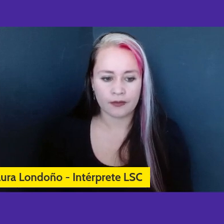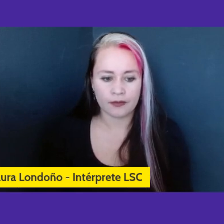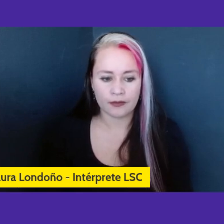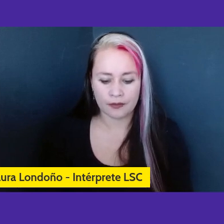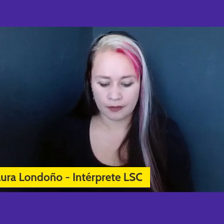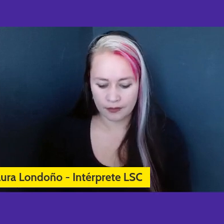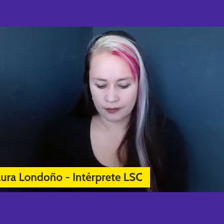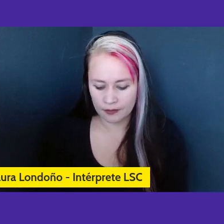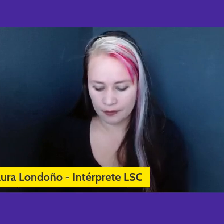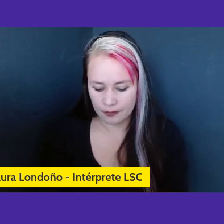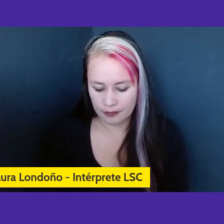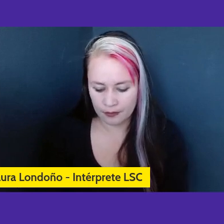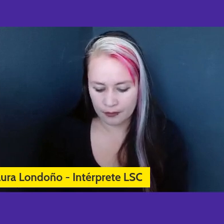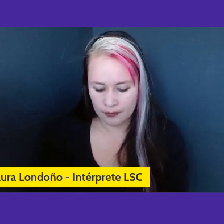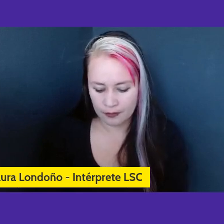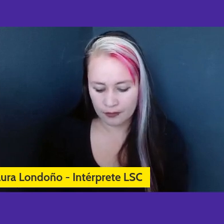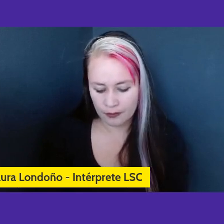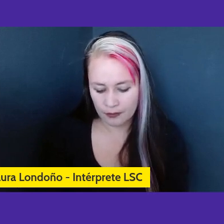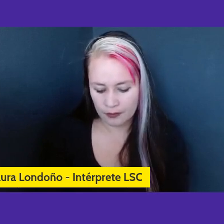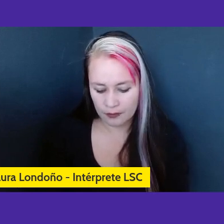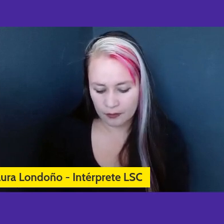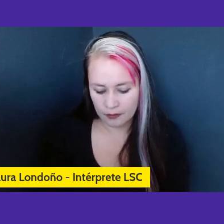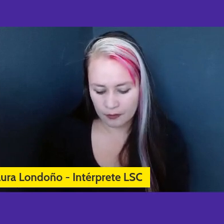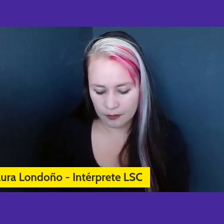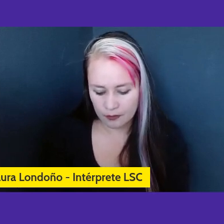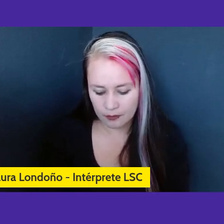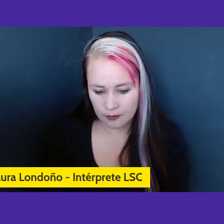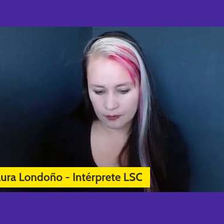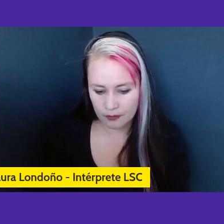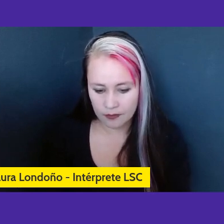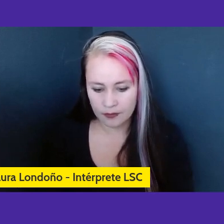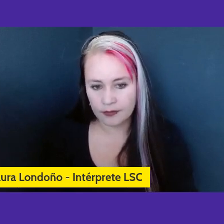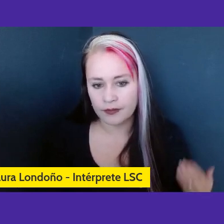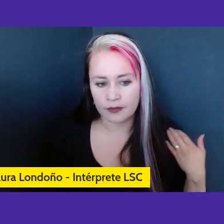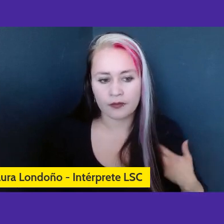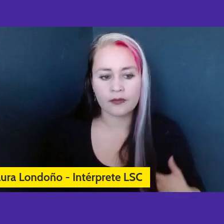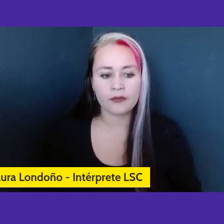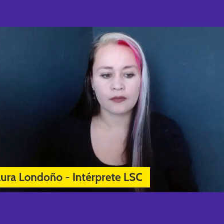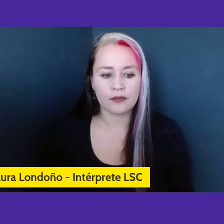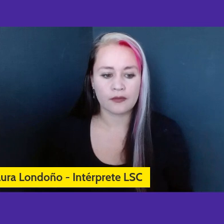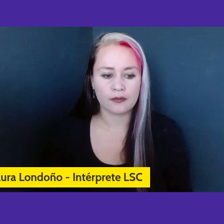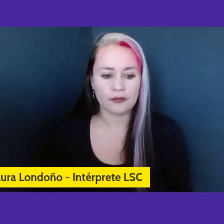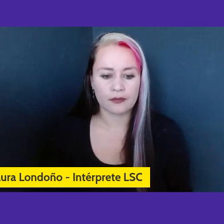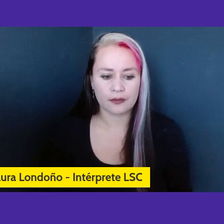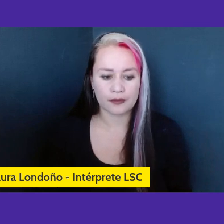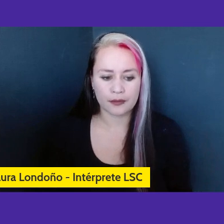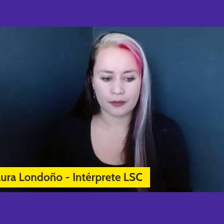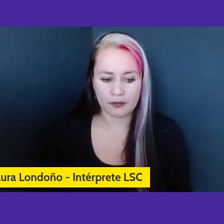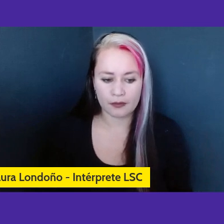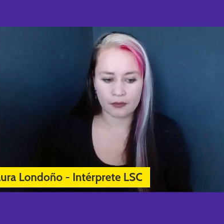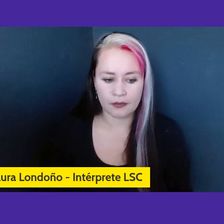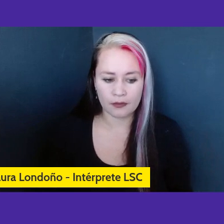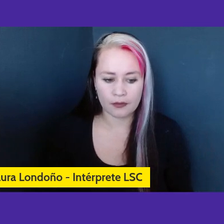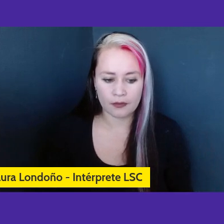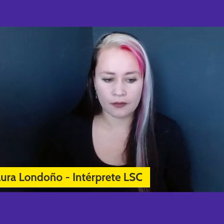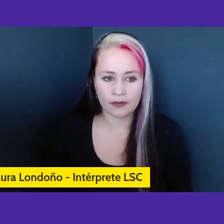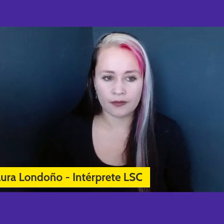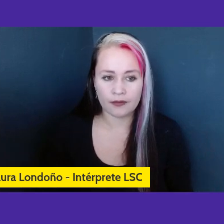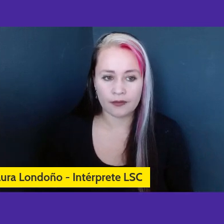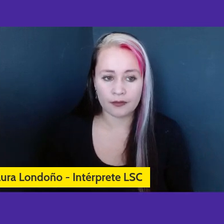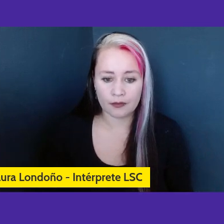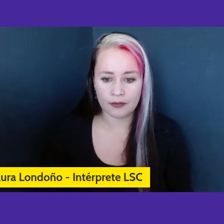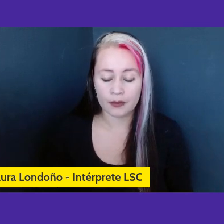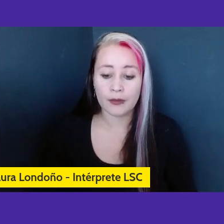plano, porque sabés que vas a hacer un estreno increíble, una taquilla increíble, y que va a venir una plataforma y que te la va a comprar.